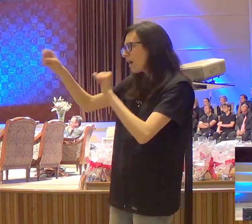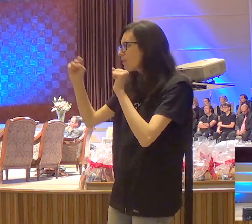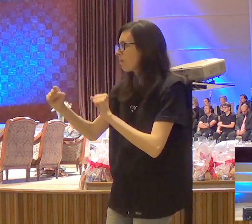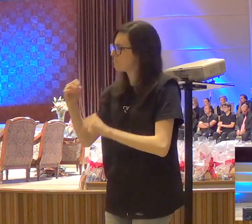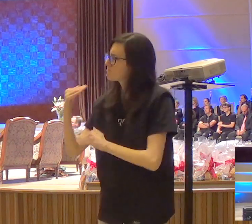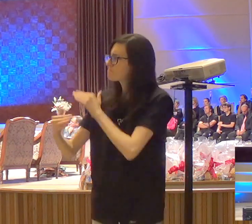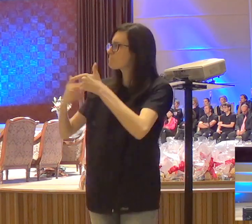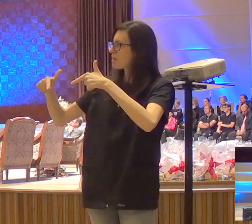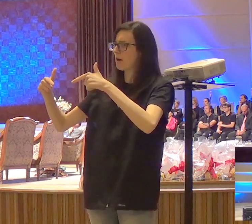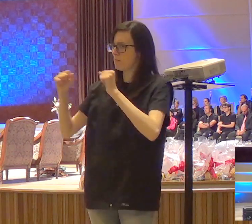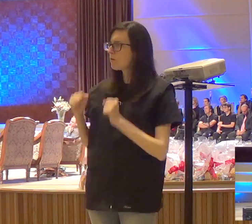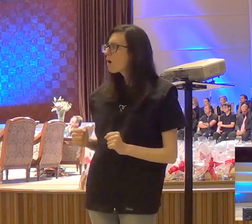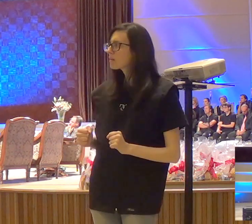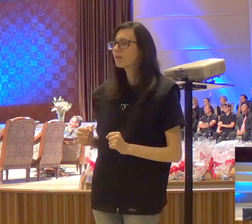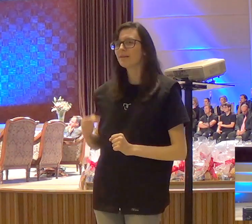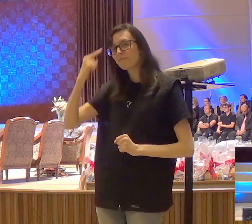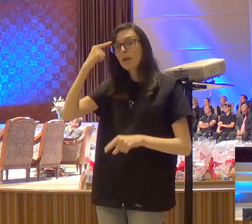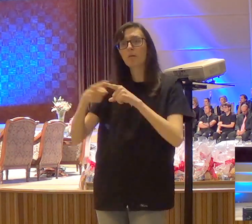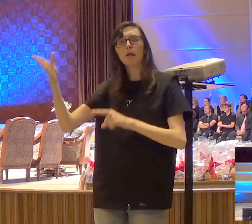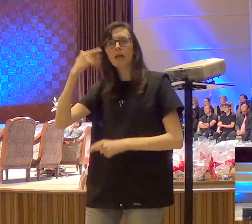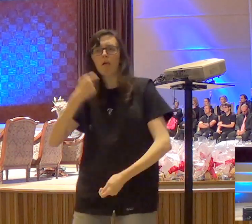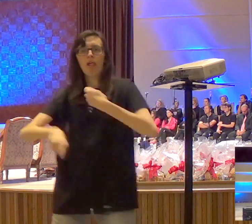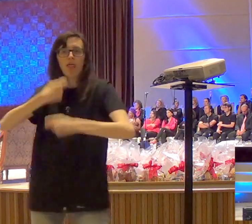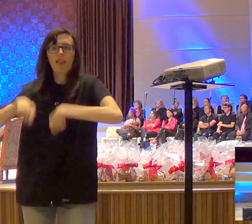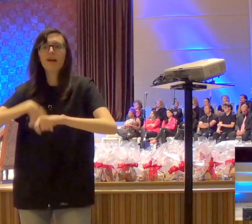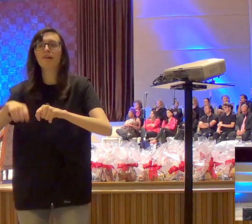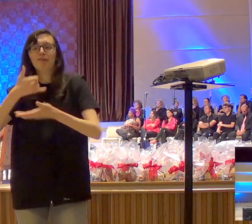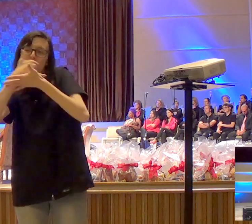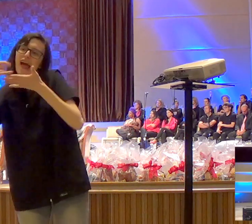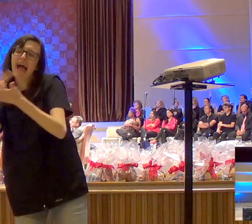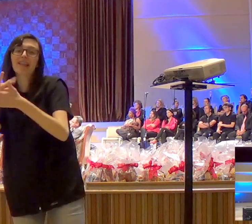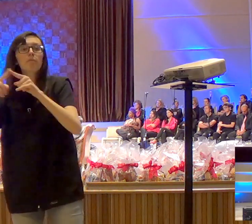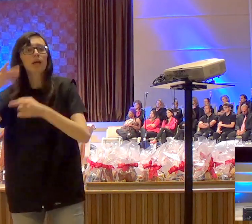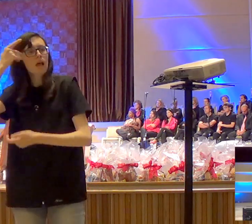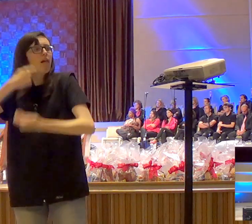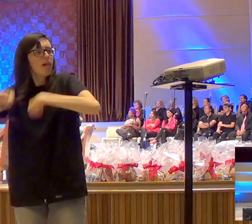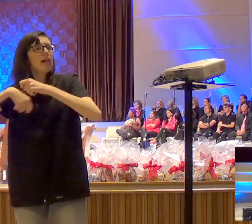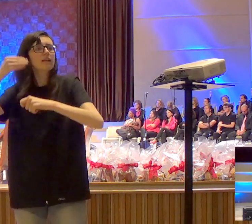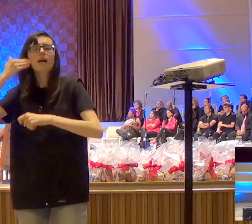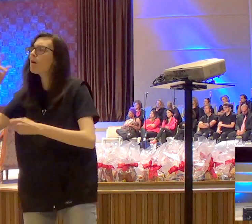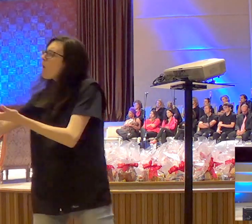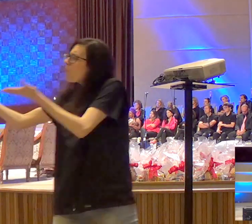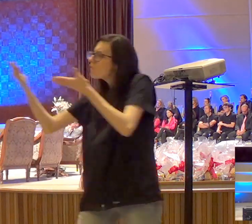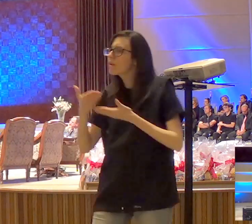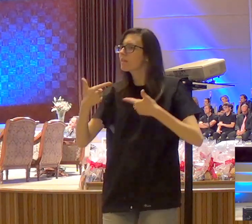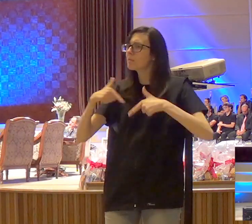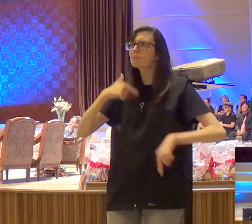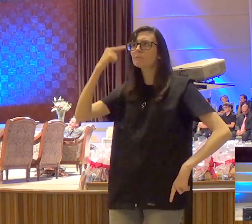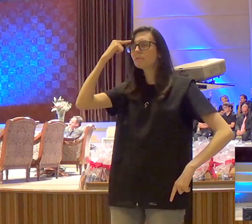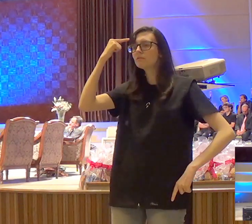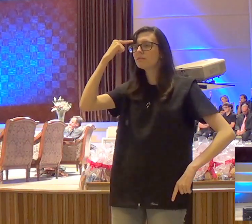empreendedores de sucesso. So I started my first organization in Texas called Prison Entrepreneurship Program. Então ela